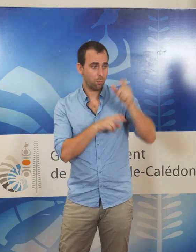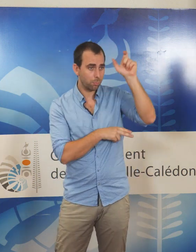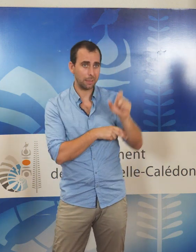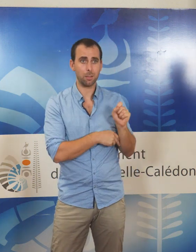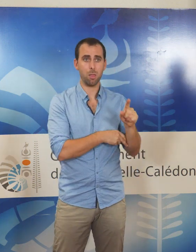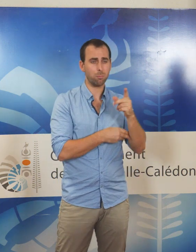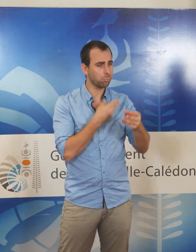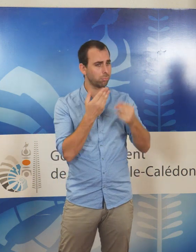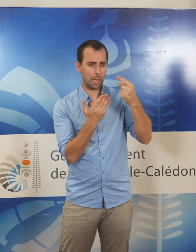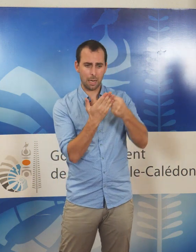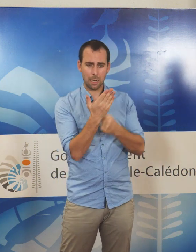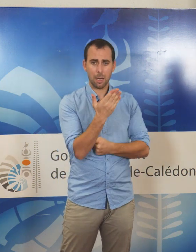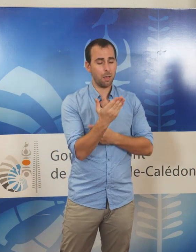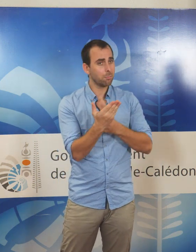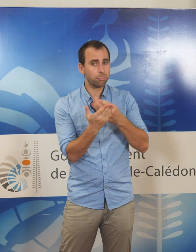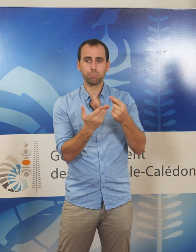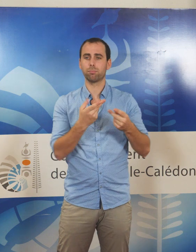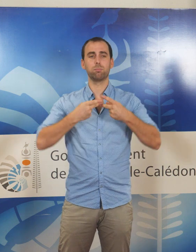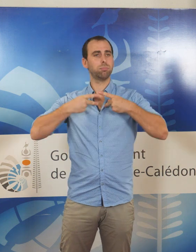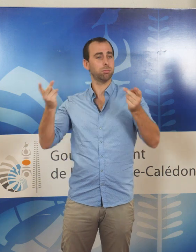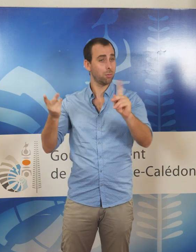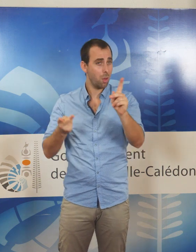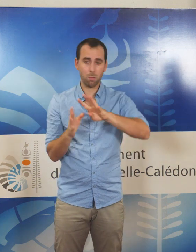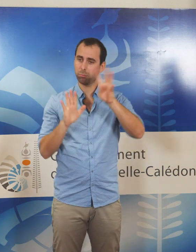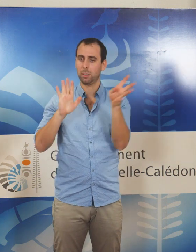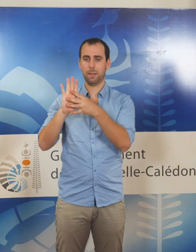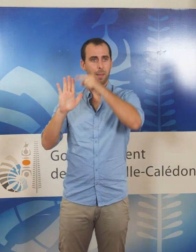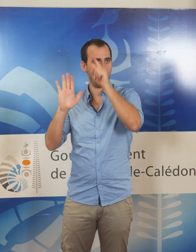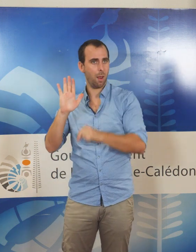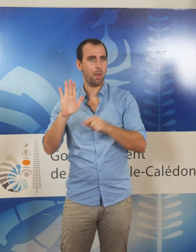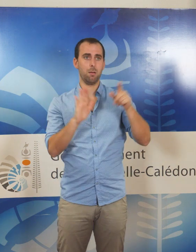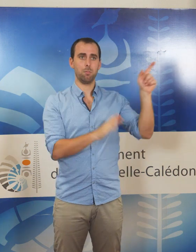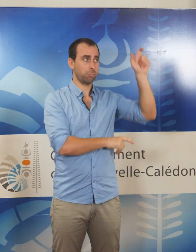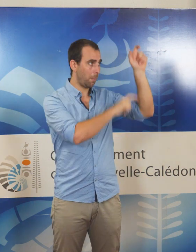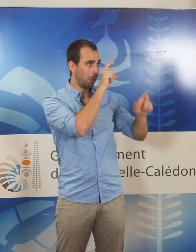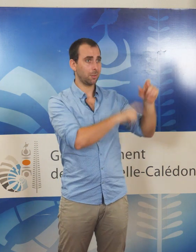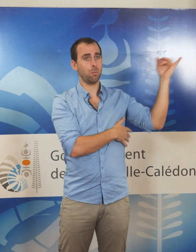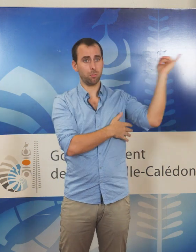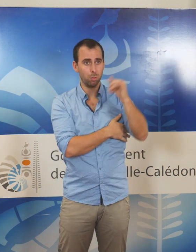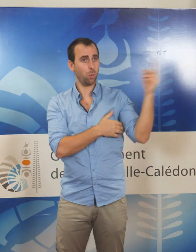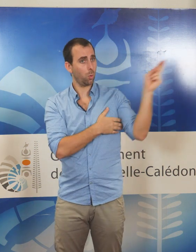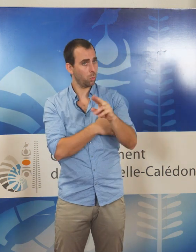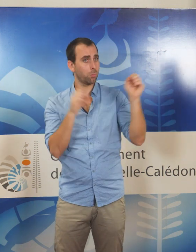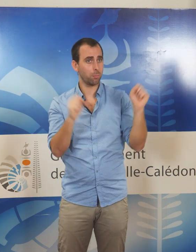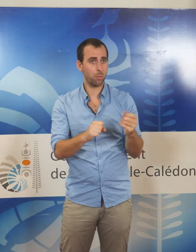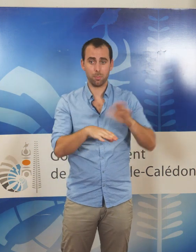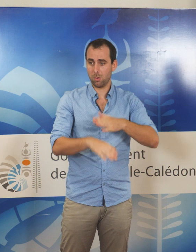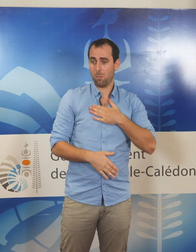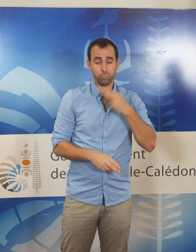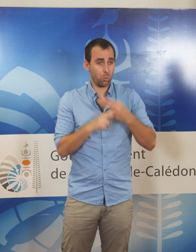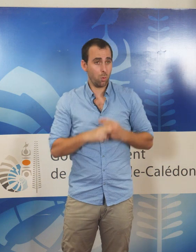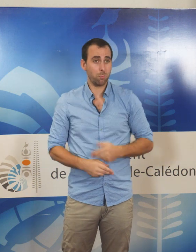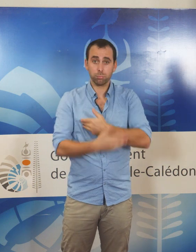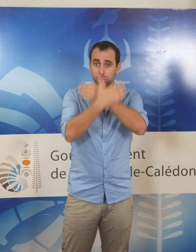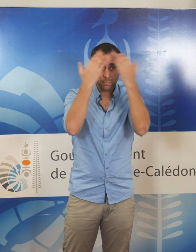des critères pour savoir sur qui doit rentrer en Nouvelle-Calédonie. Je n'ai pas les noms des personnes. Le président du gouvernement n'a pas les noms des personnes. C'est